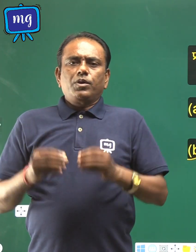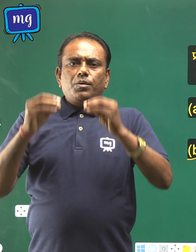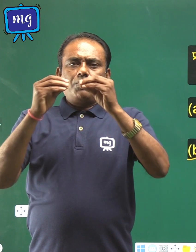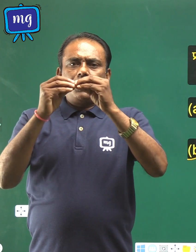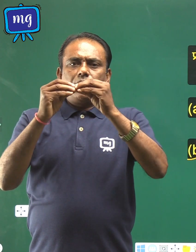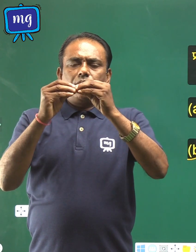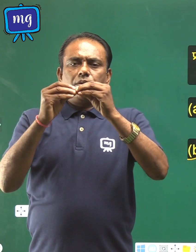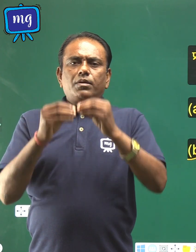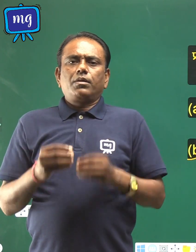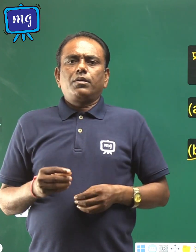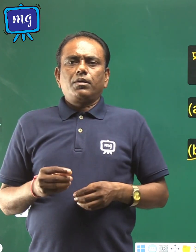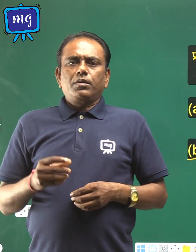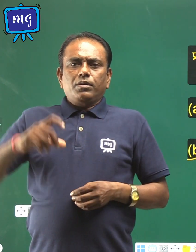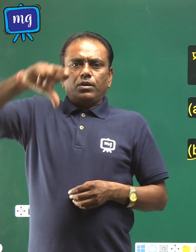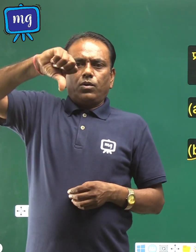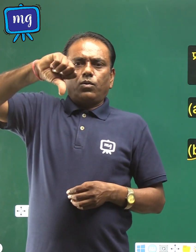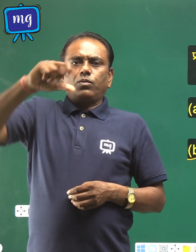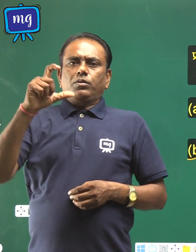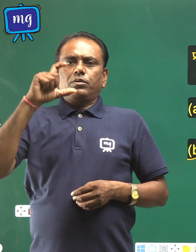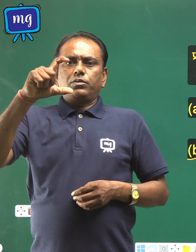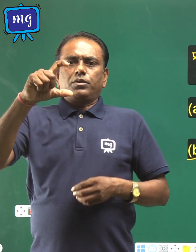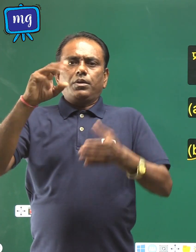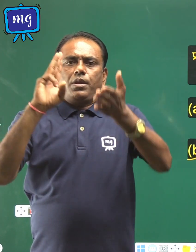बी 9 सेंटीमीटर।